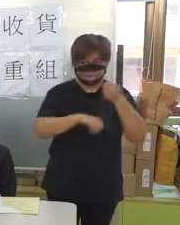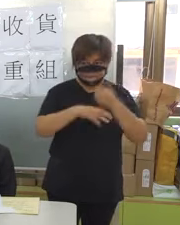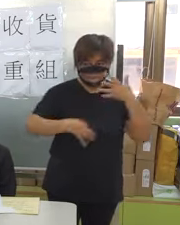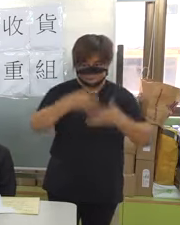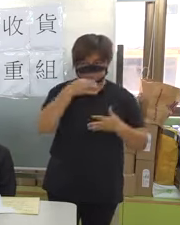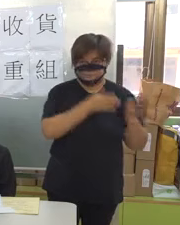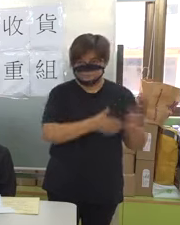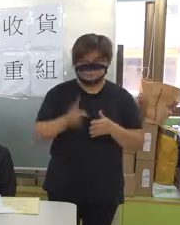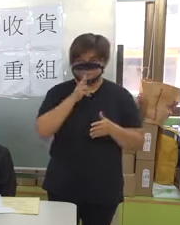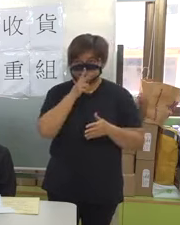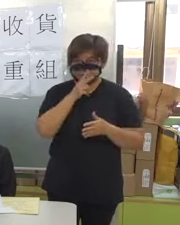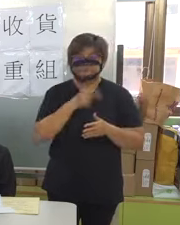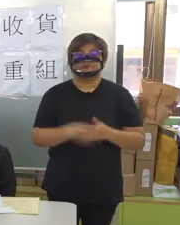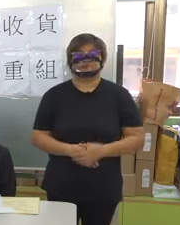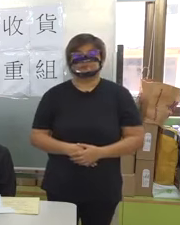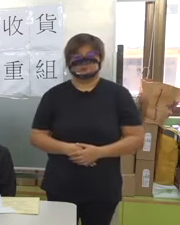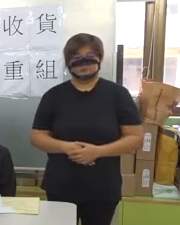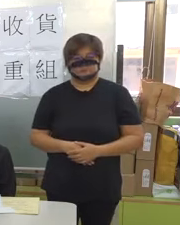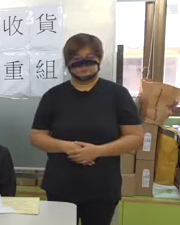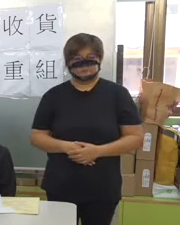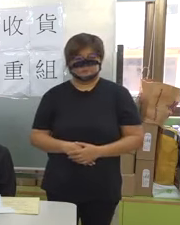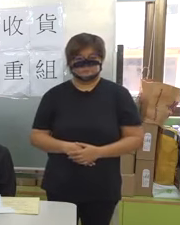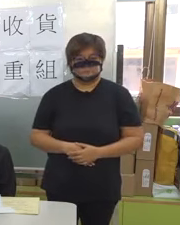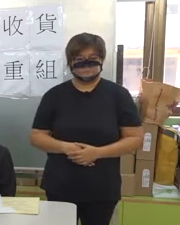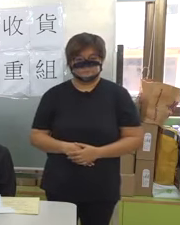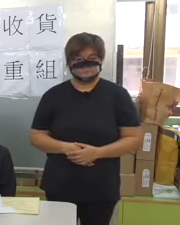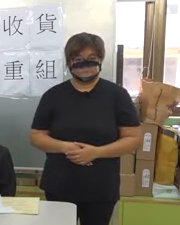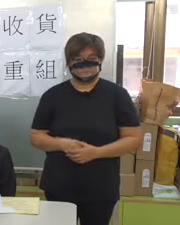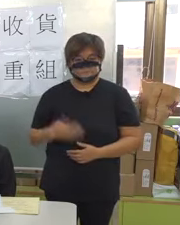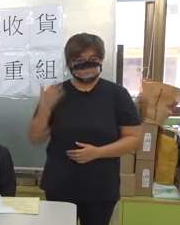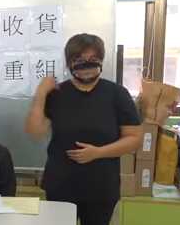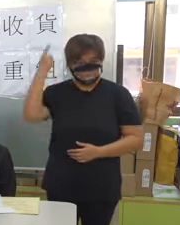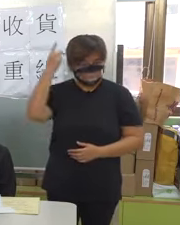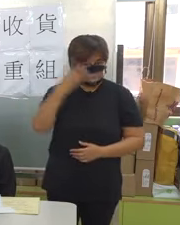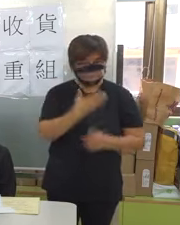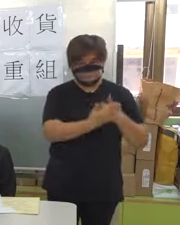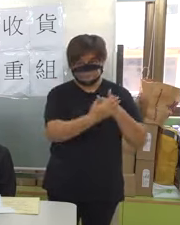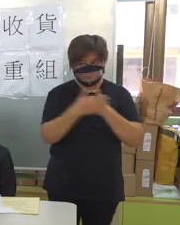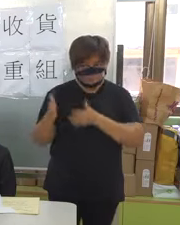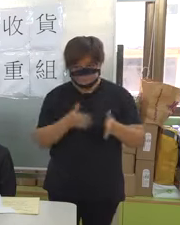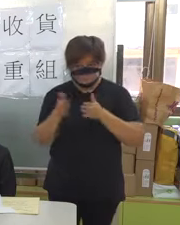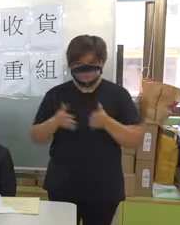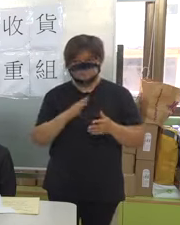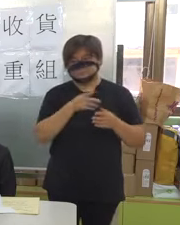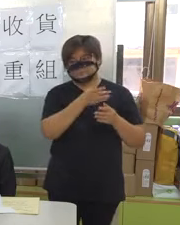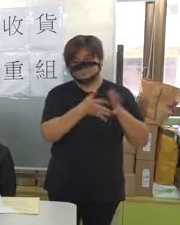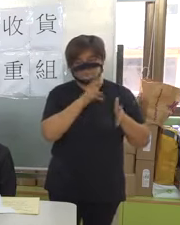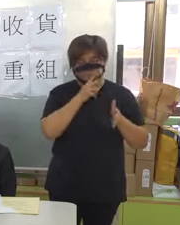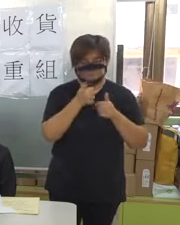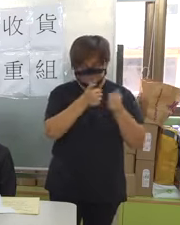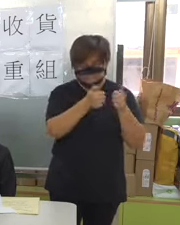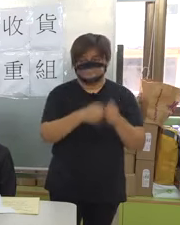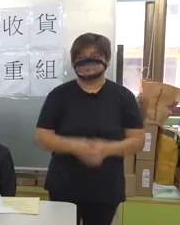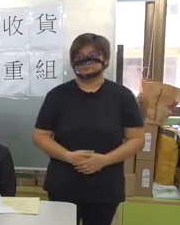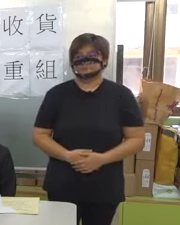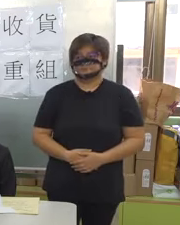oppressors. We're grateful always to have them with us every time indeed. 咁今日亦都係我哋反送中運動